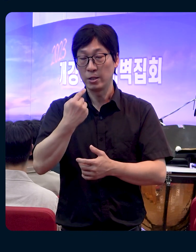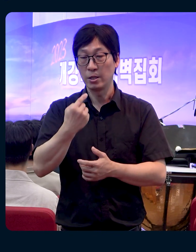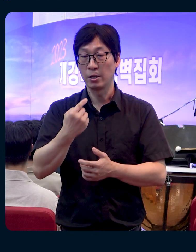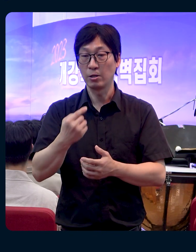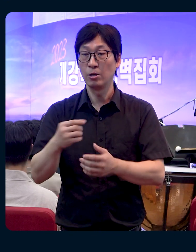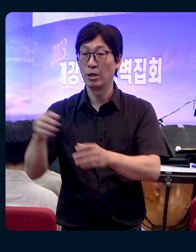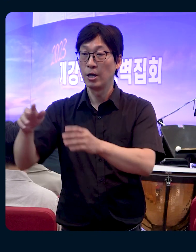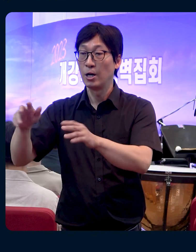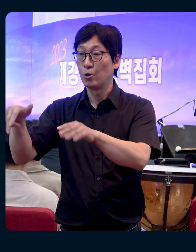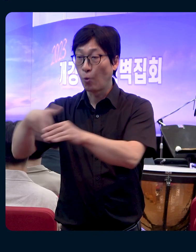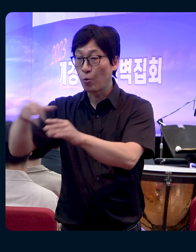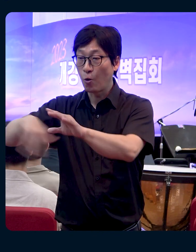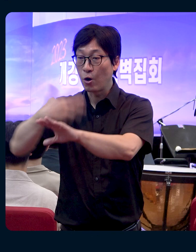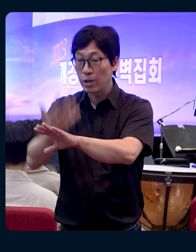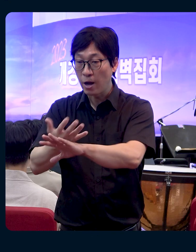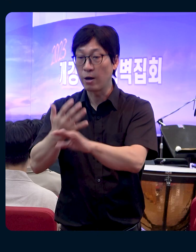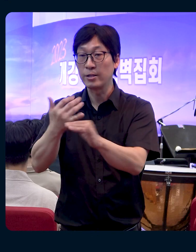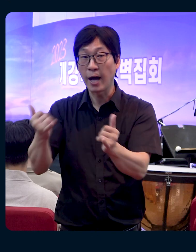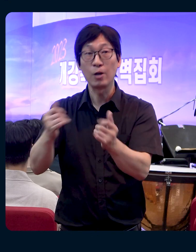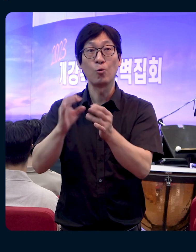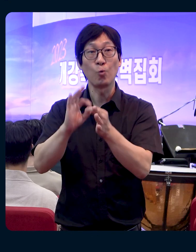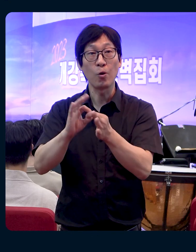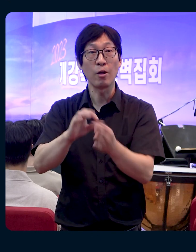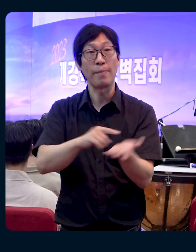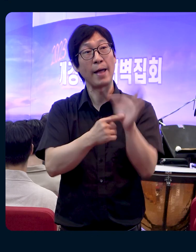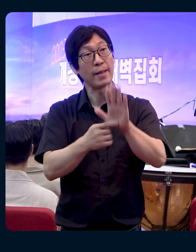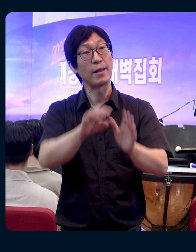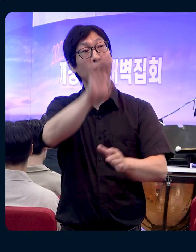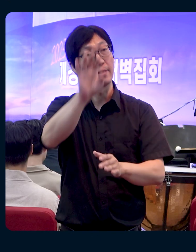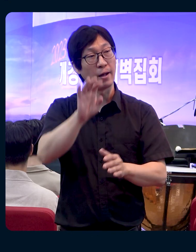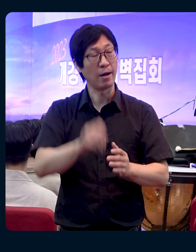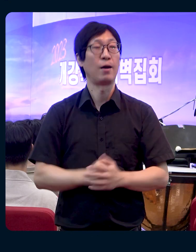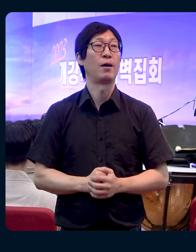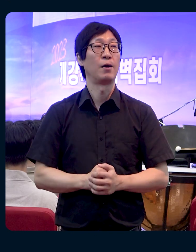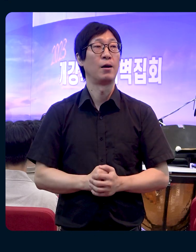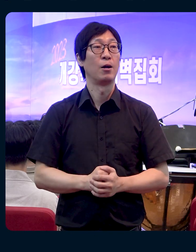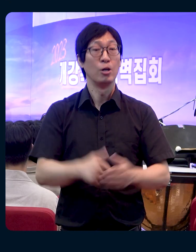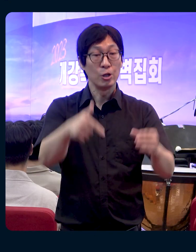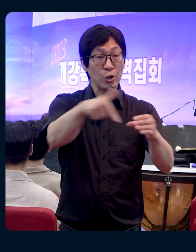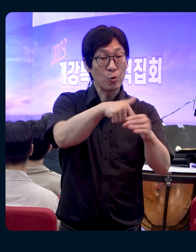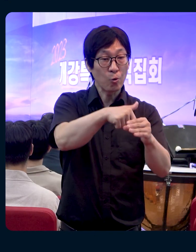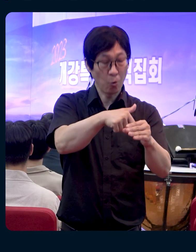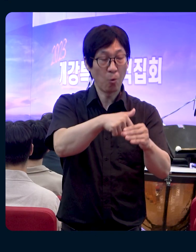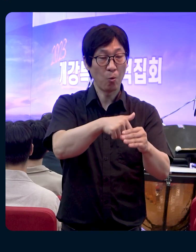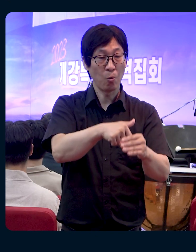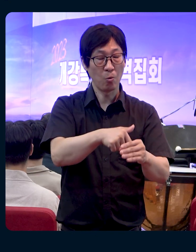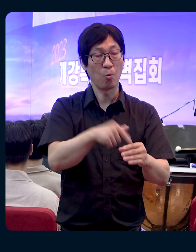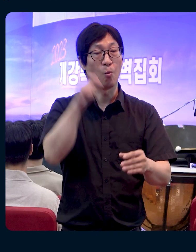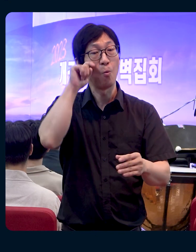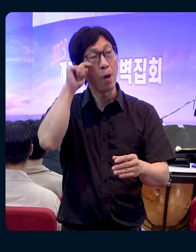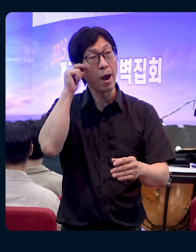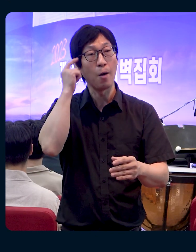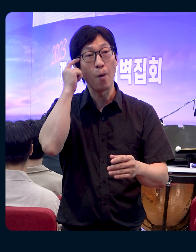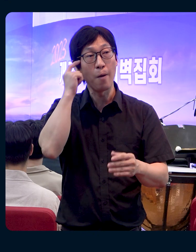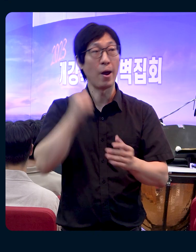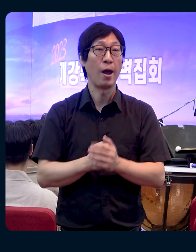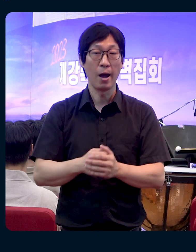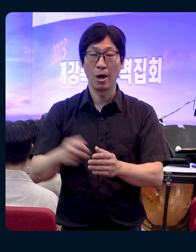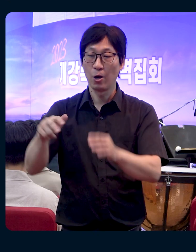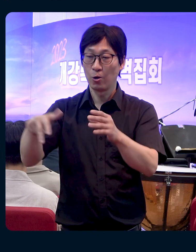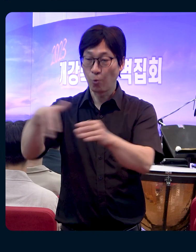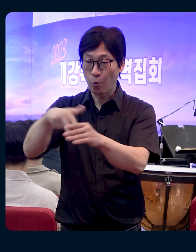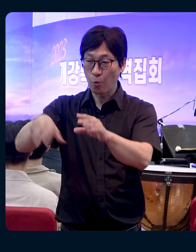제시되었는가? 아니, 같은 기독교인데 왜 종교 개혁자들에 의해서 이 직업소명론이 새삼스럽게